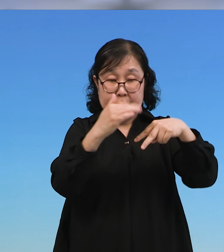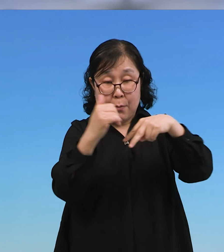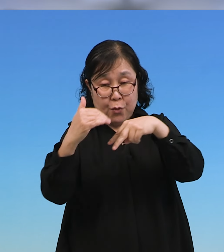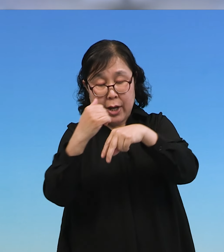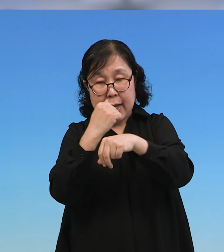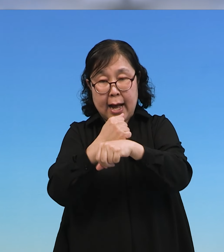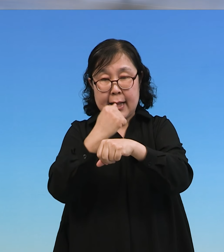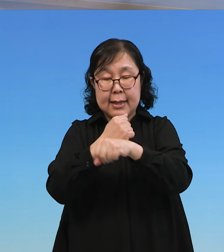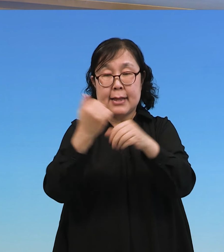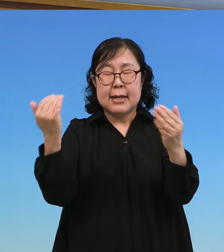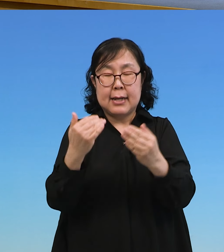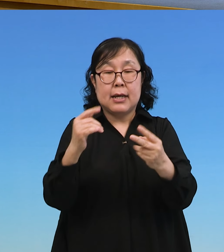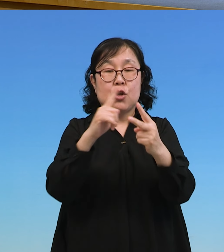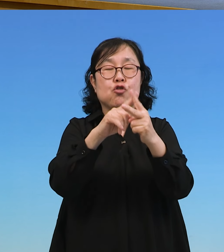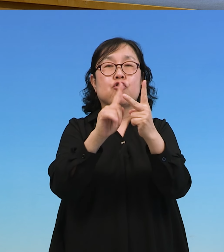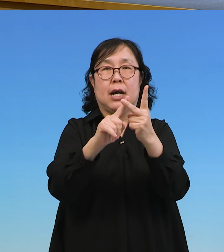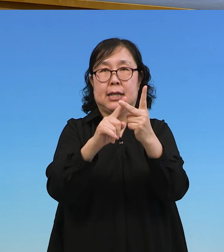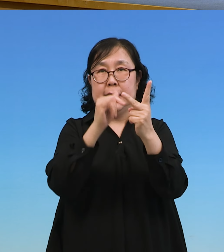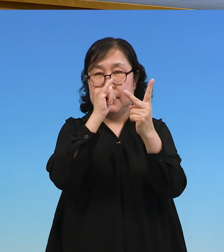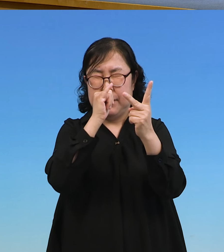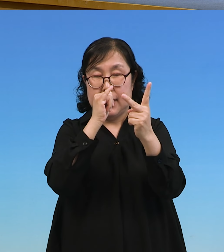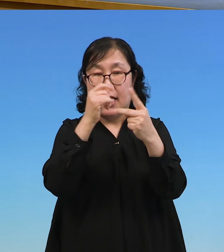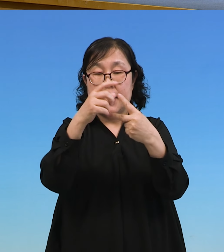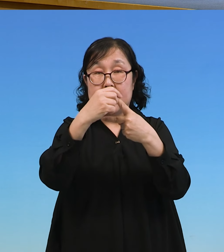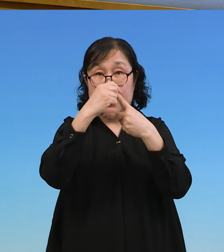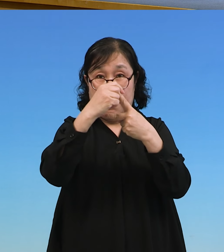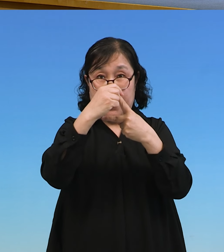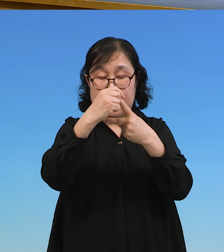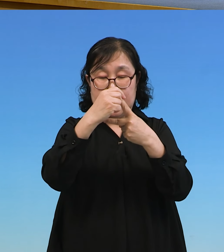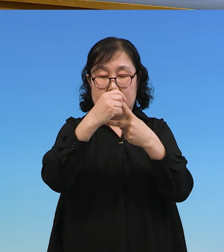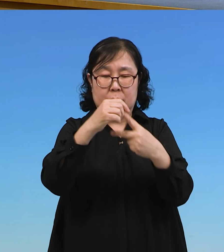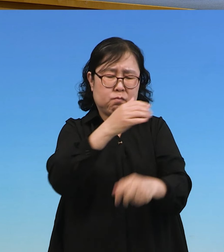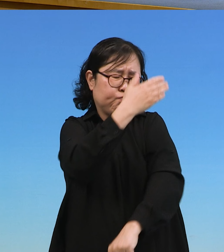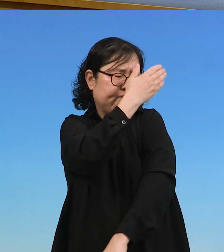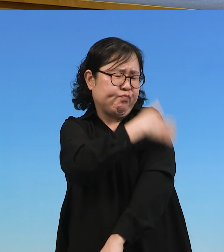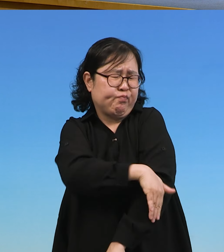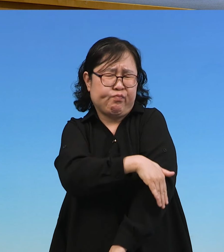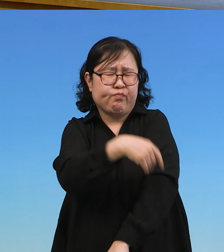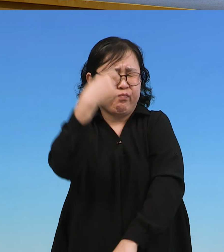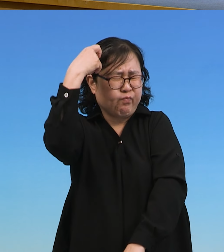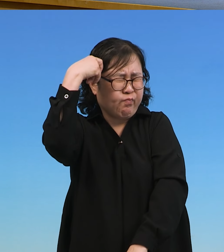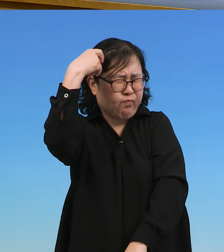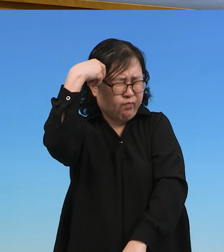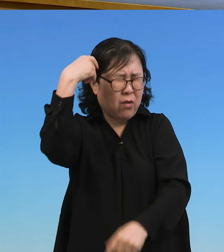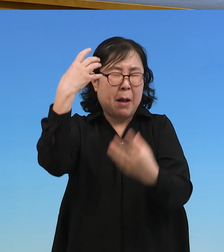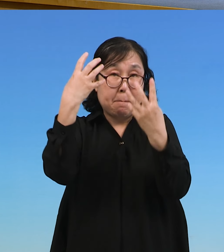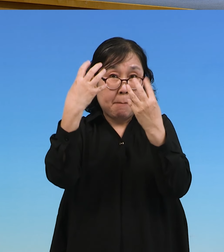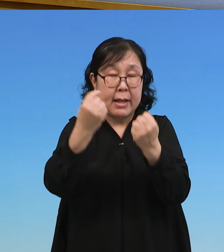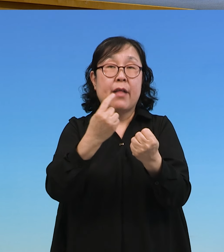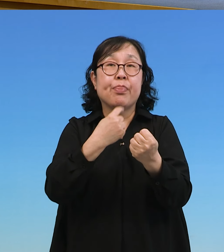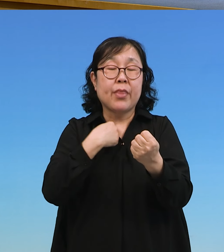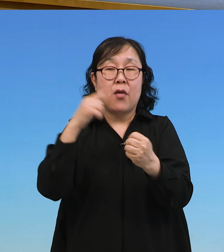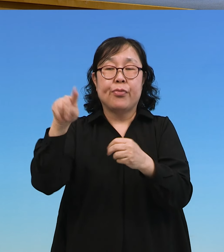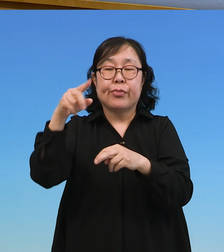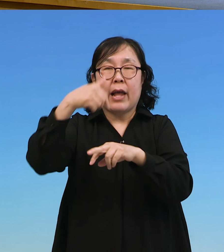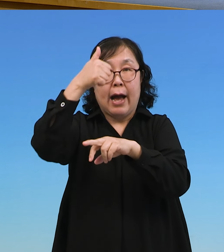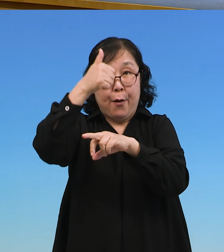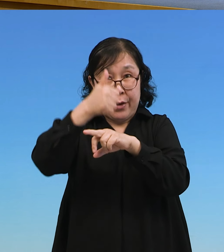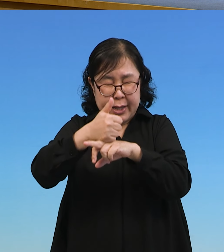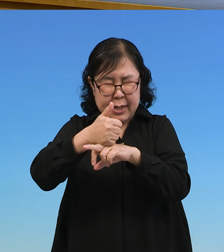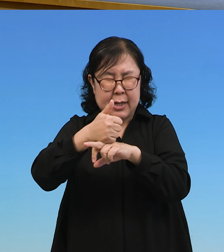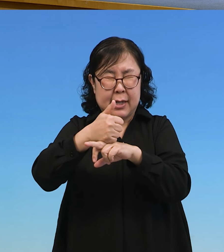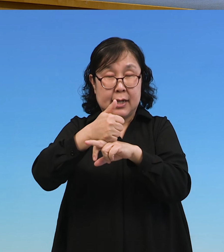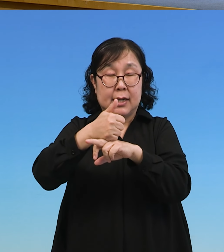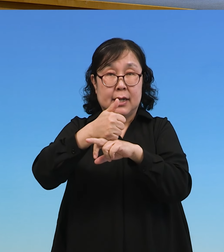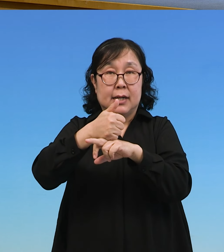뭐냐? 이 거절감이 많았던 다윗을 수용해 주는 거예요. 제가 앞에다가 거절감이 많았던이라는